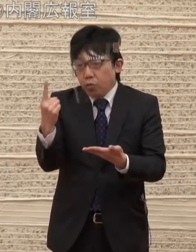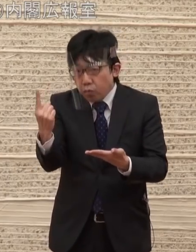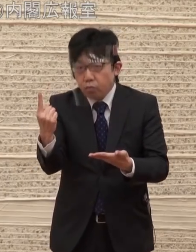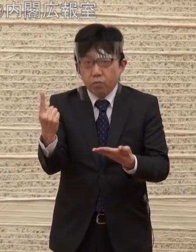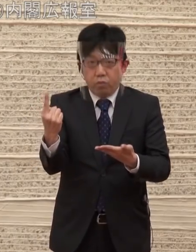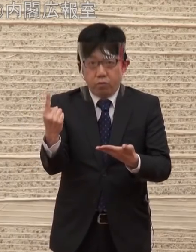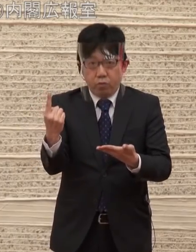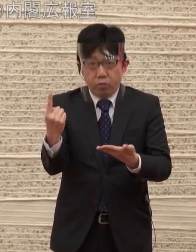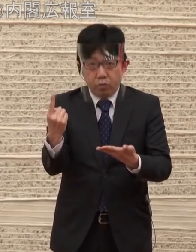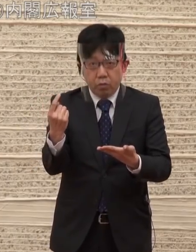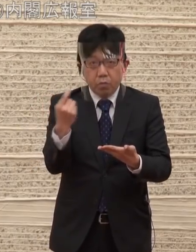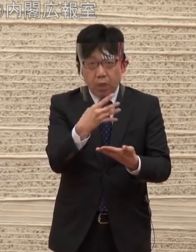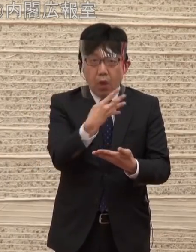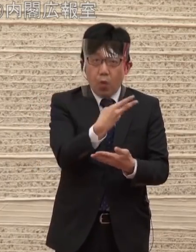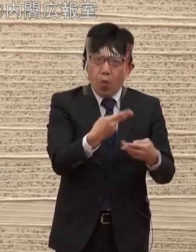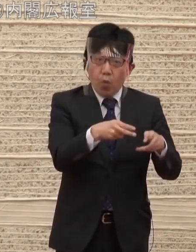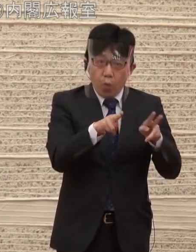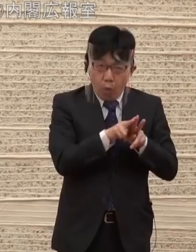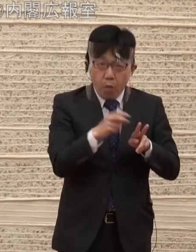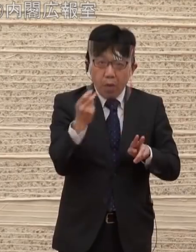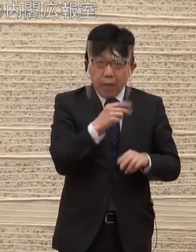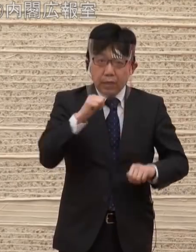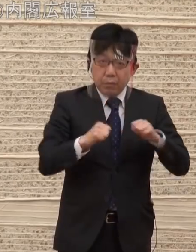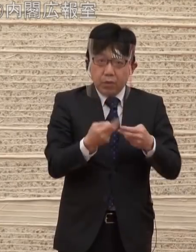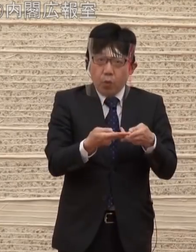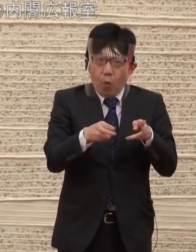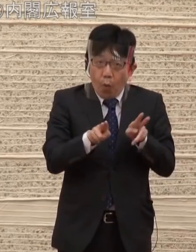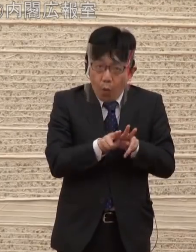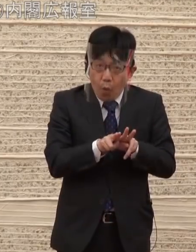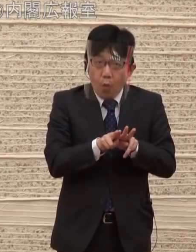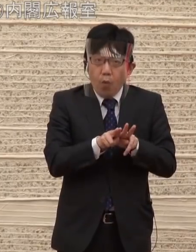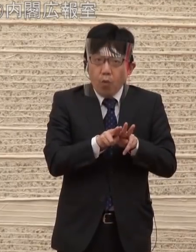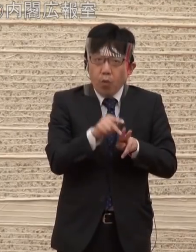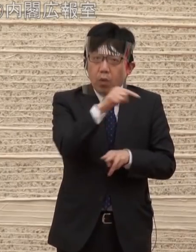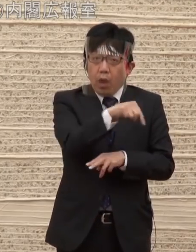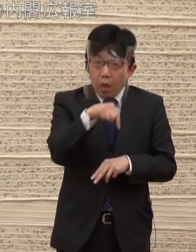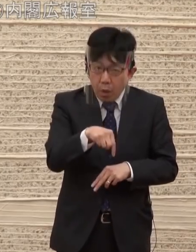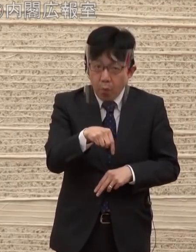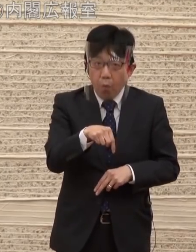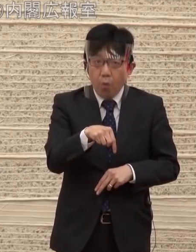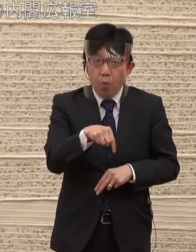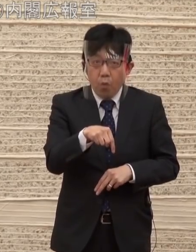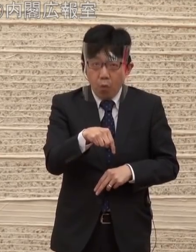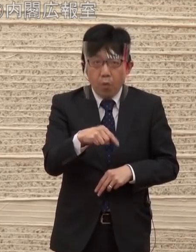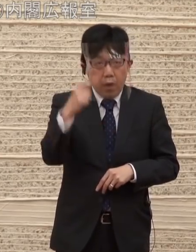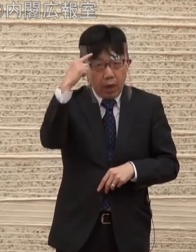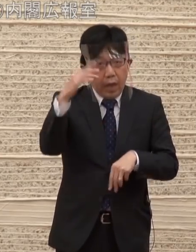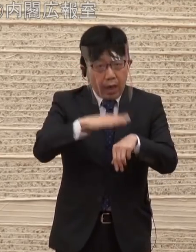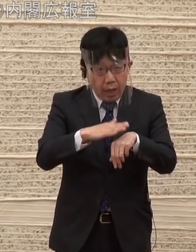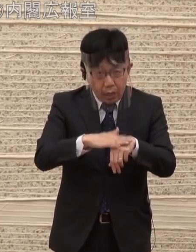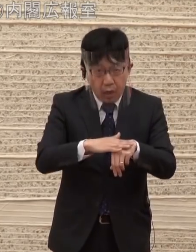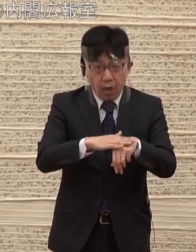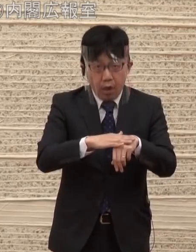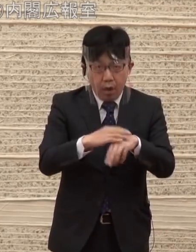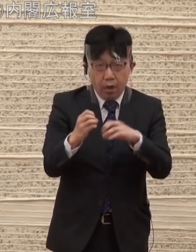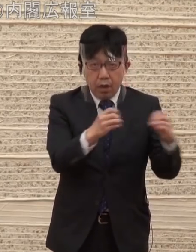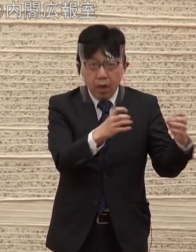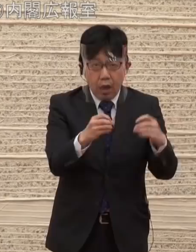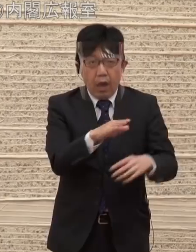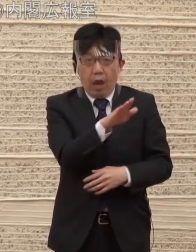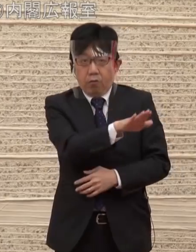例えば教頭においてもですねまた自民党においてもいろんな議論がしちゃめて慎重な議論も